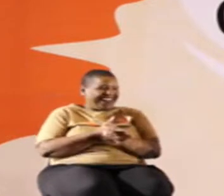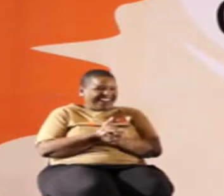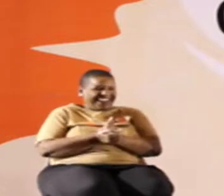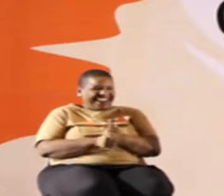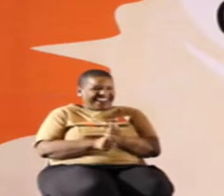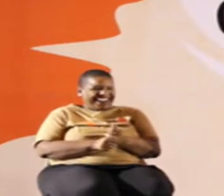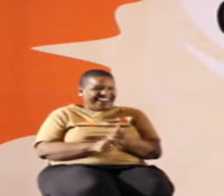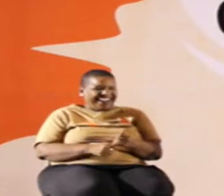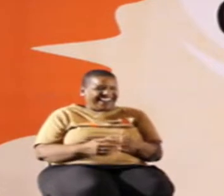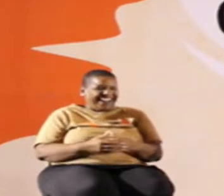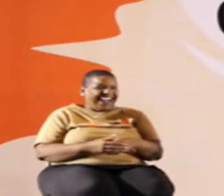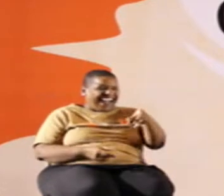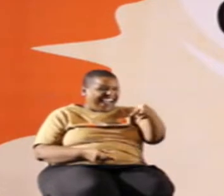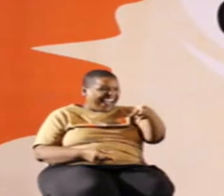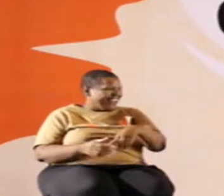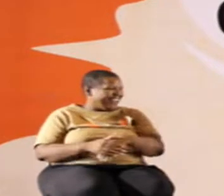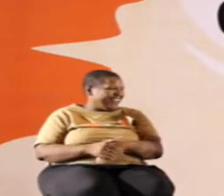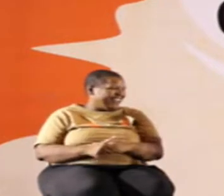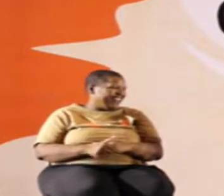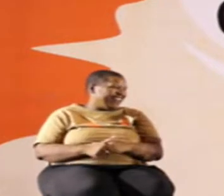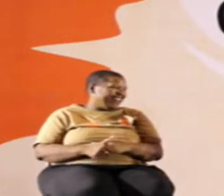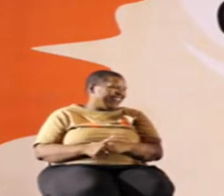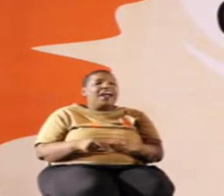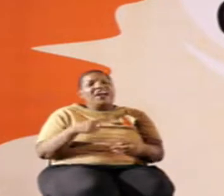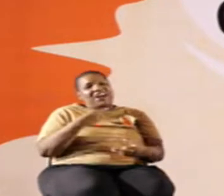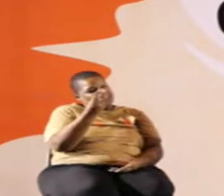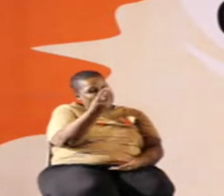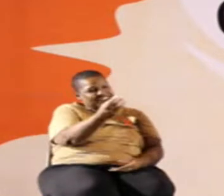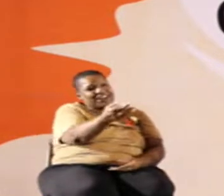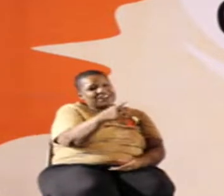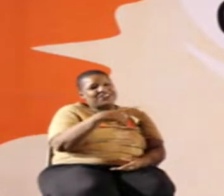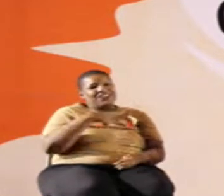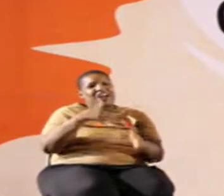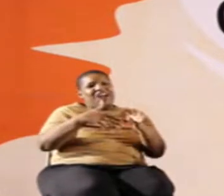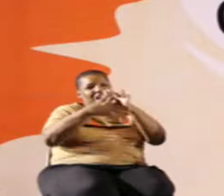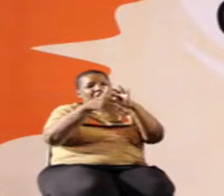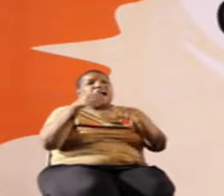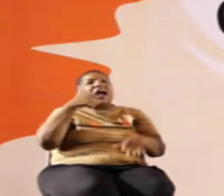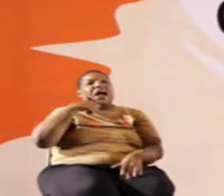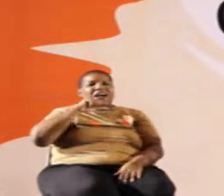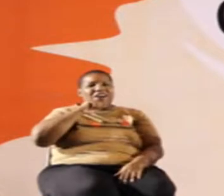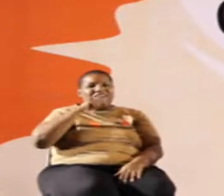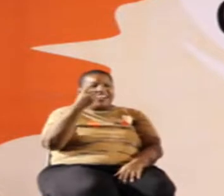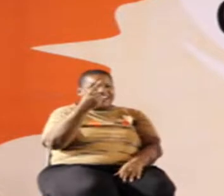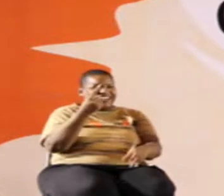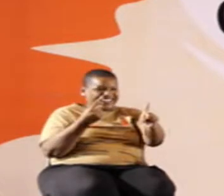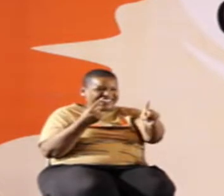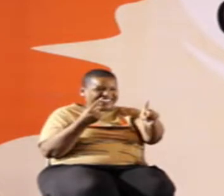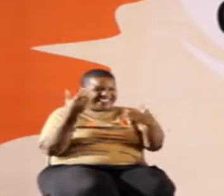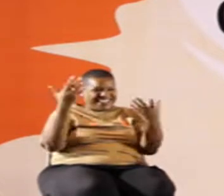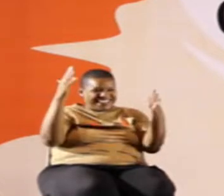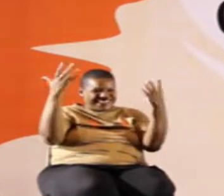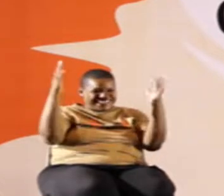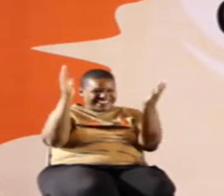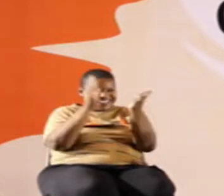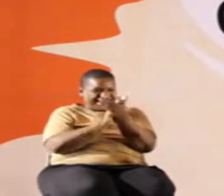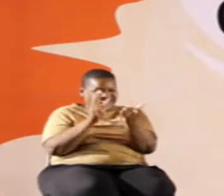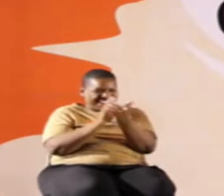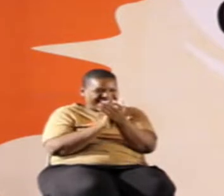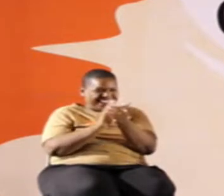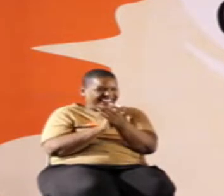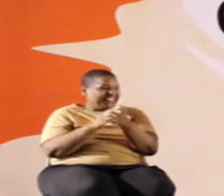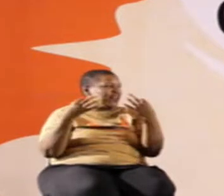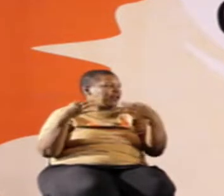Bom, eu vou... Então, tem o privilégio, a nossa matriarca. Lídia, antiguidade é posto, né, Lídia? Está